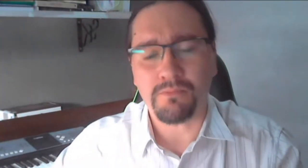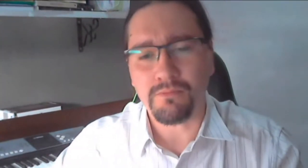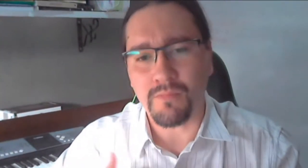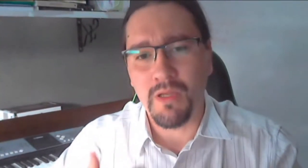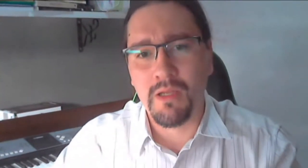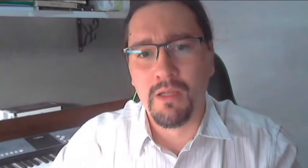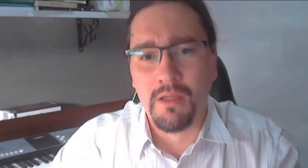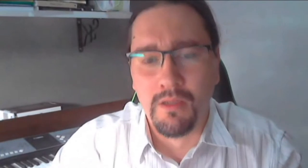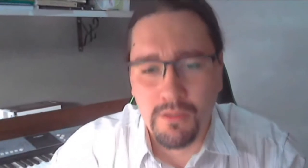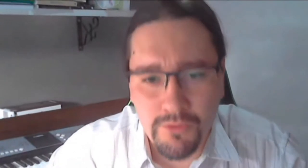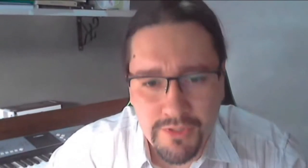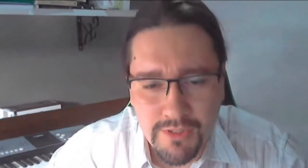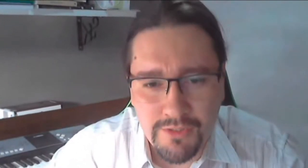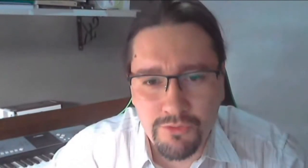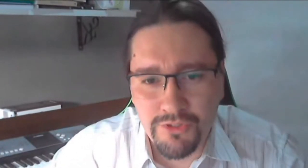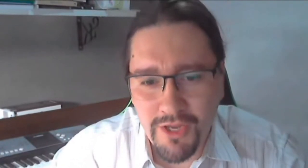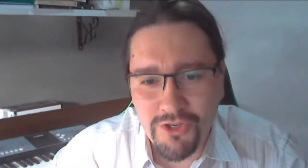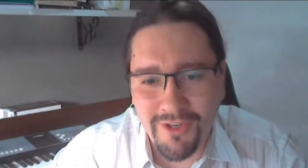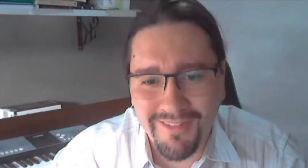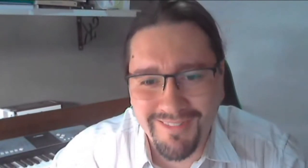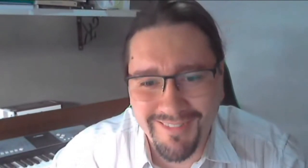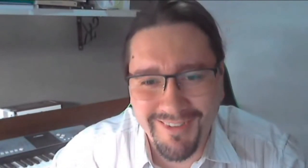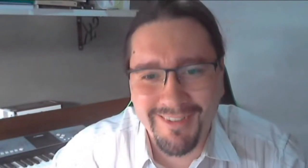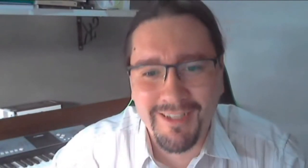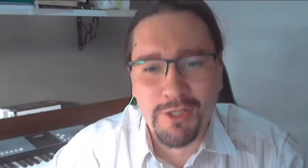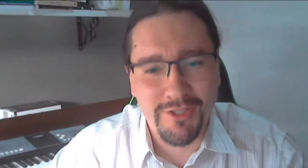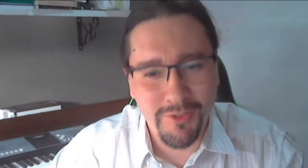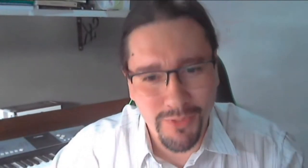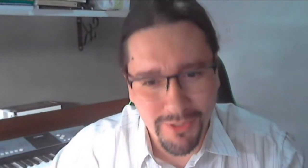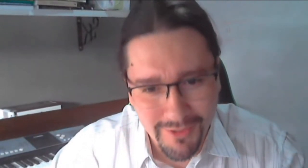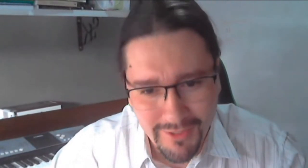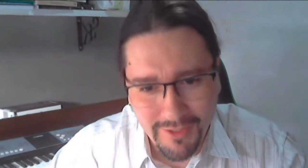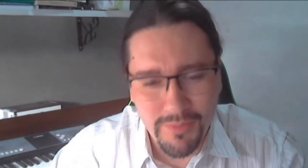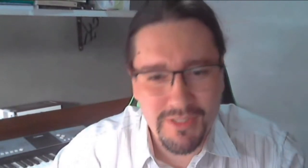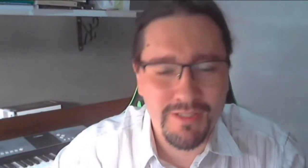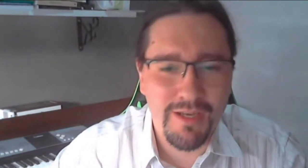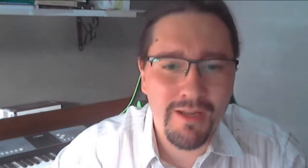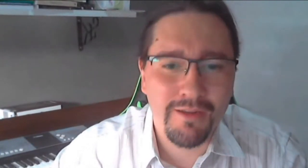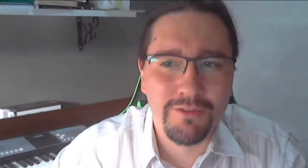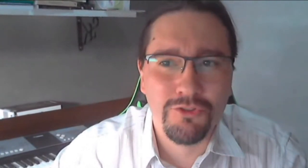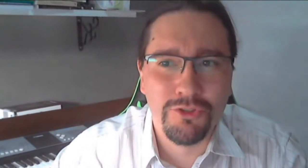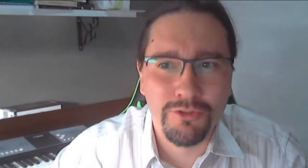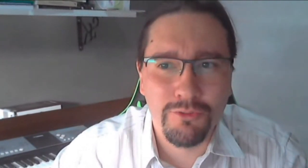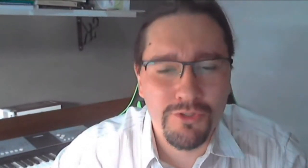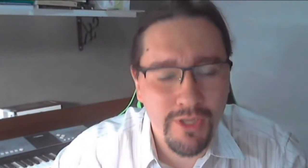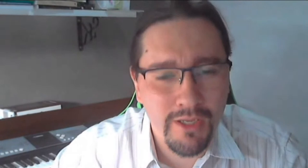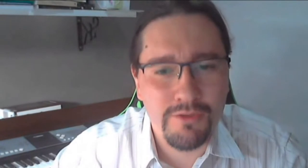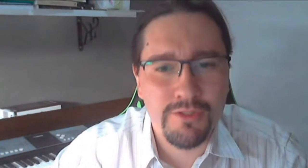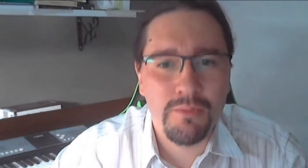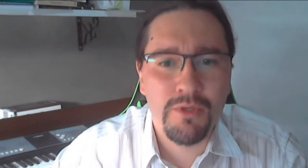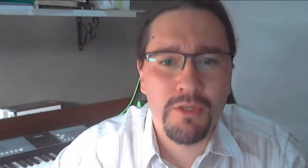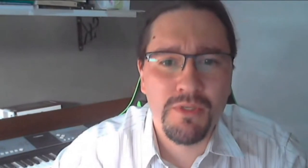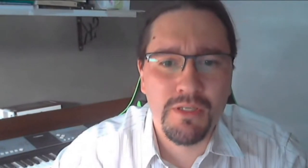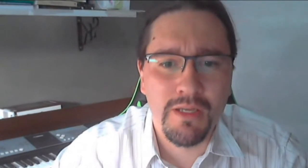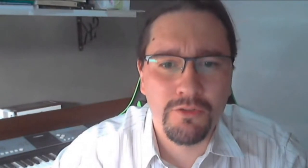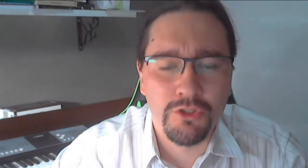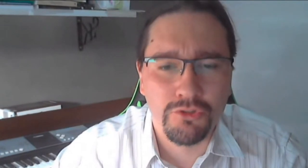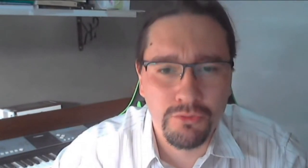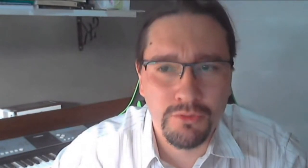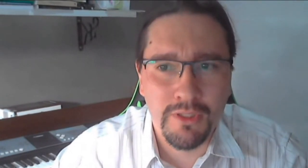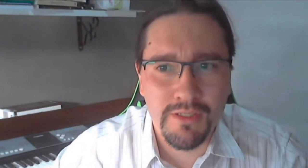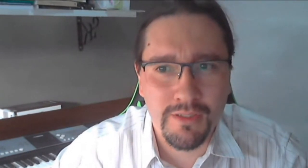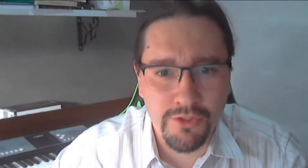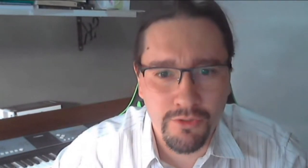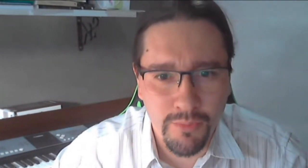né, que vocês nos deixem, né, sempre que precisarem de conselho, sempre que precisarem